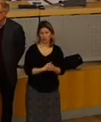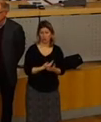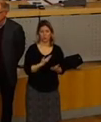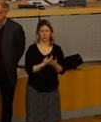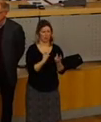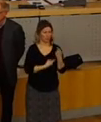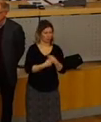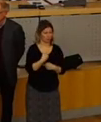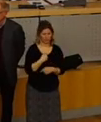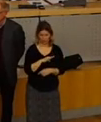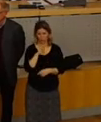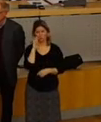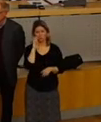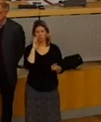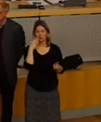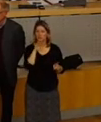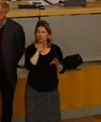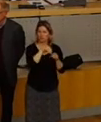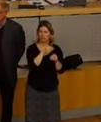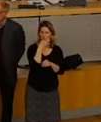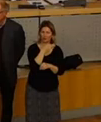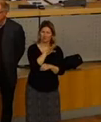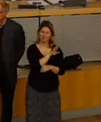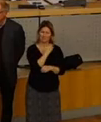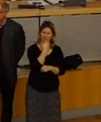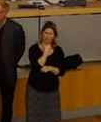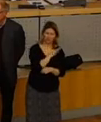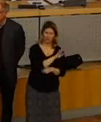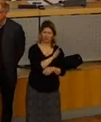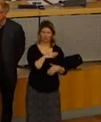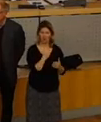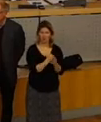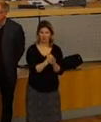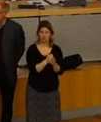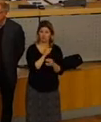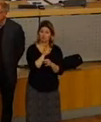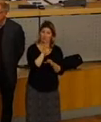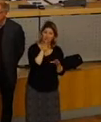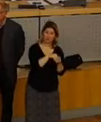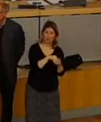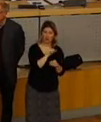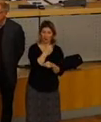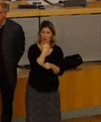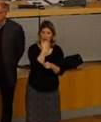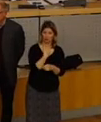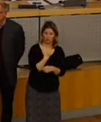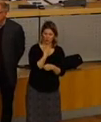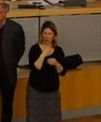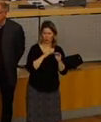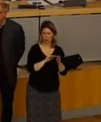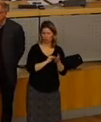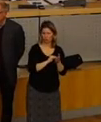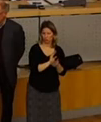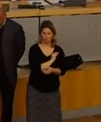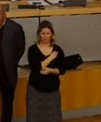wichtigen wir haben ja immer gefragt was würdet ihr euch wünschen oder war und eine bank rate bei dieser einen grundschule dass